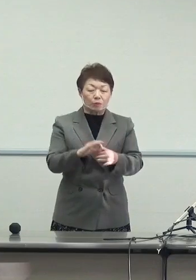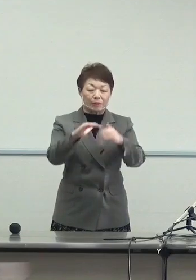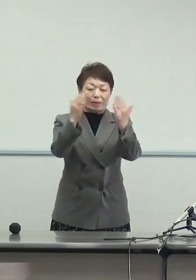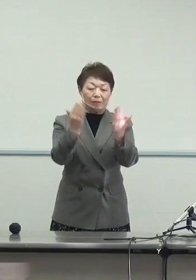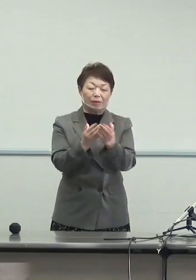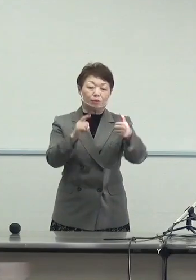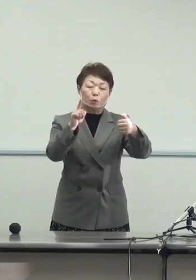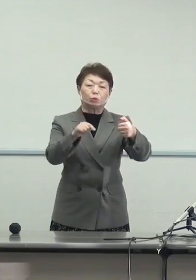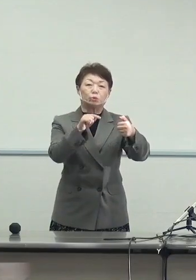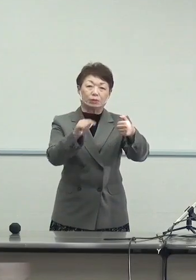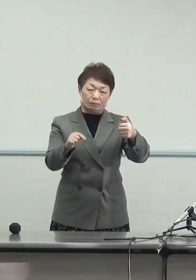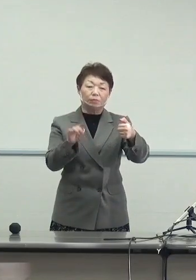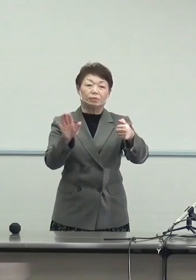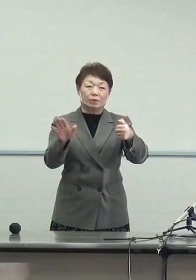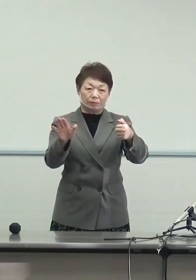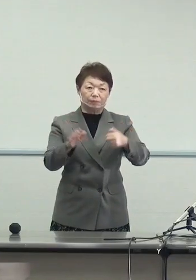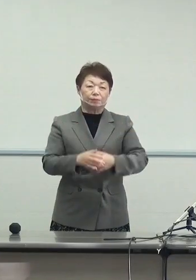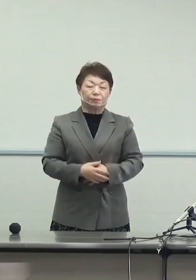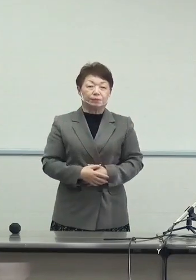名という形になっております。